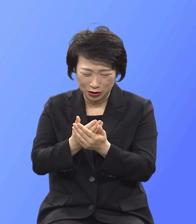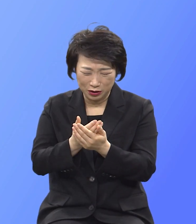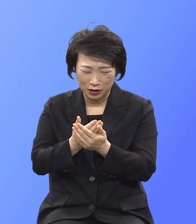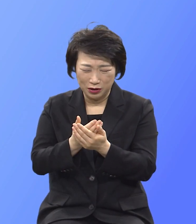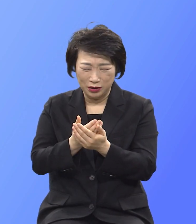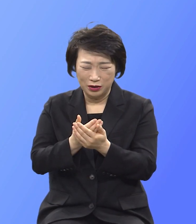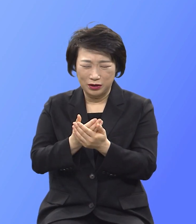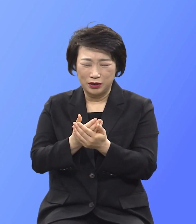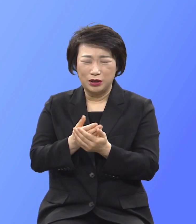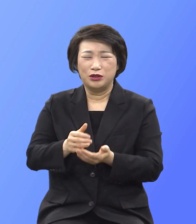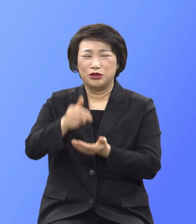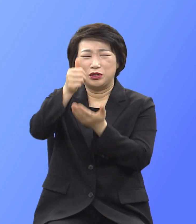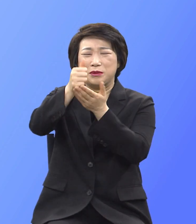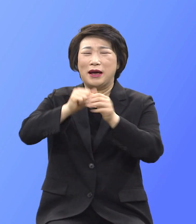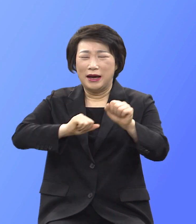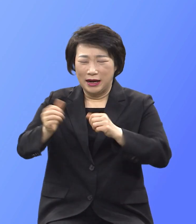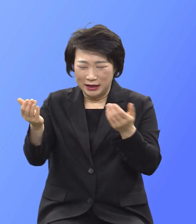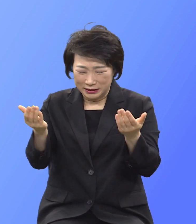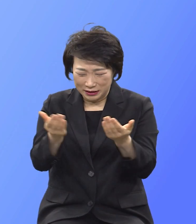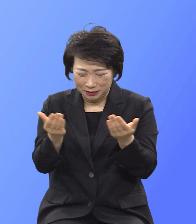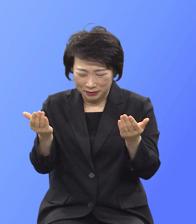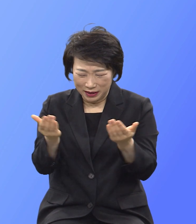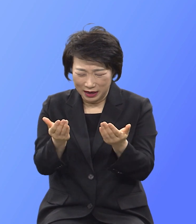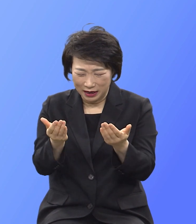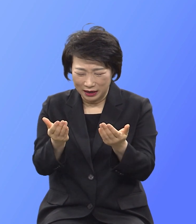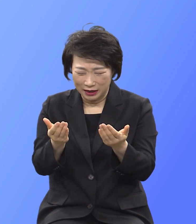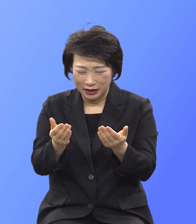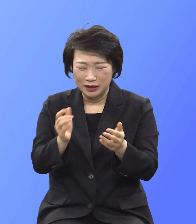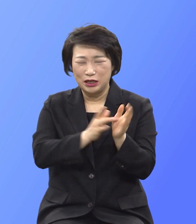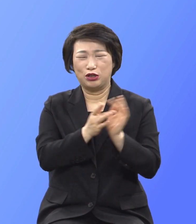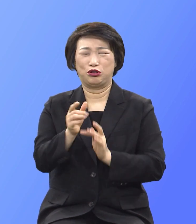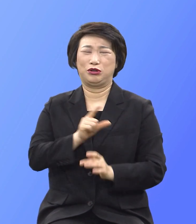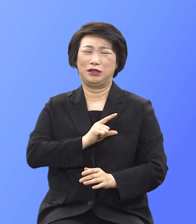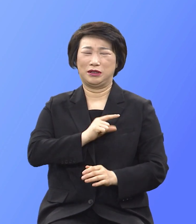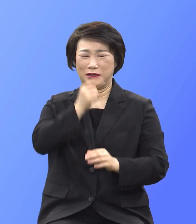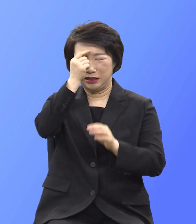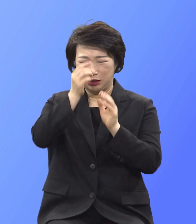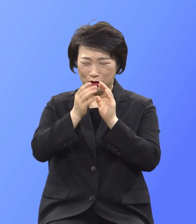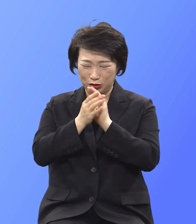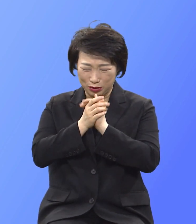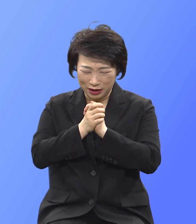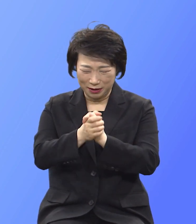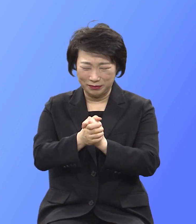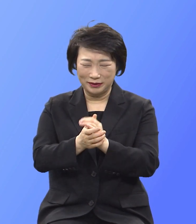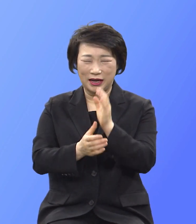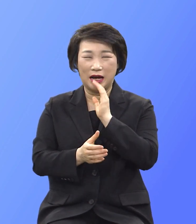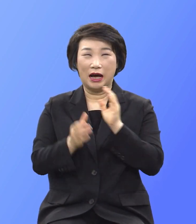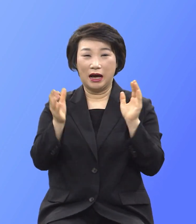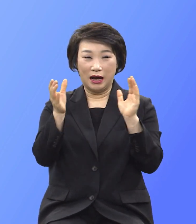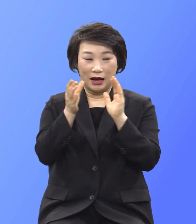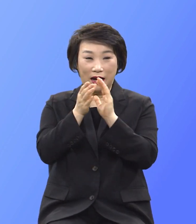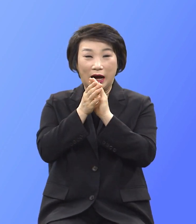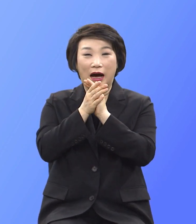받으시옵소서. 주가 하셨습니다. 예수님